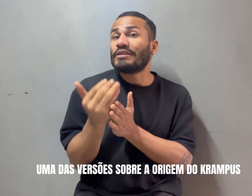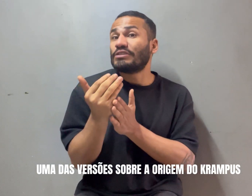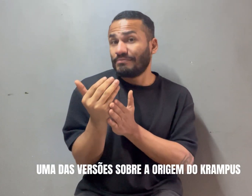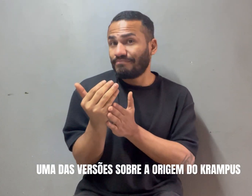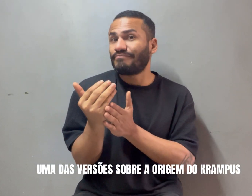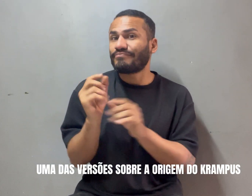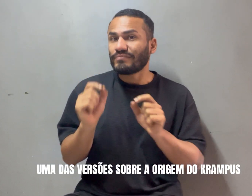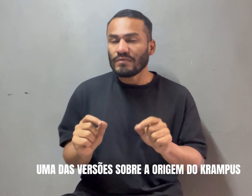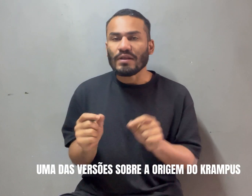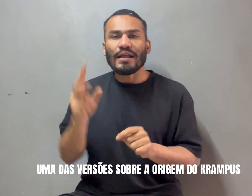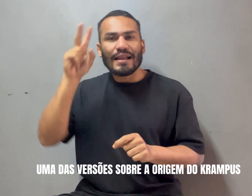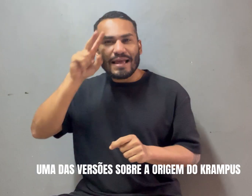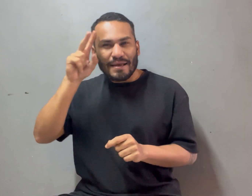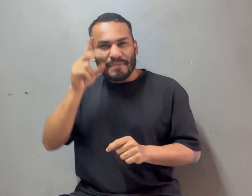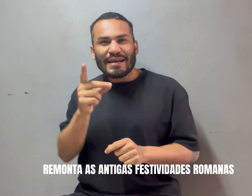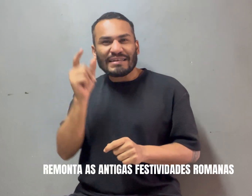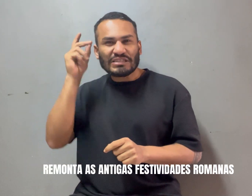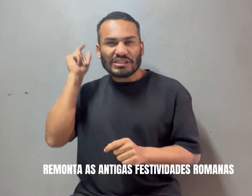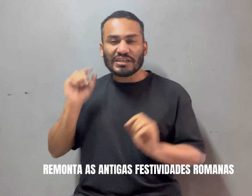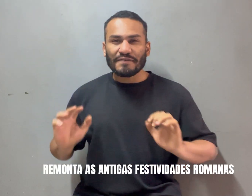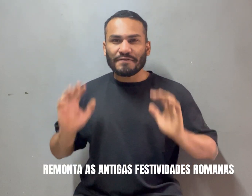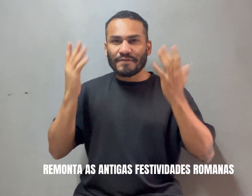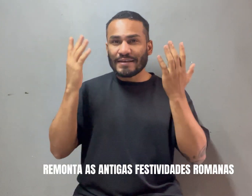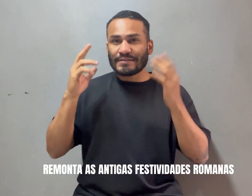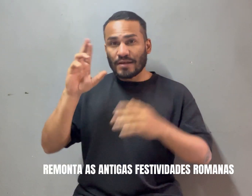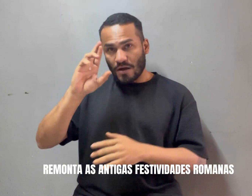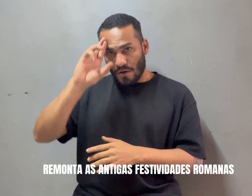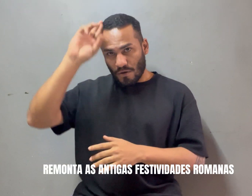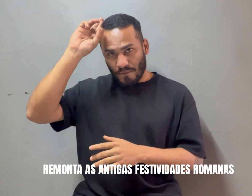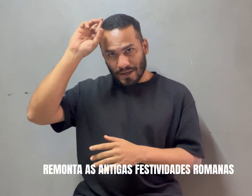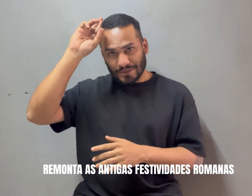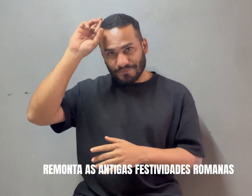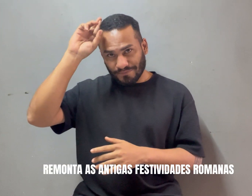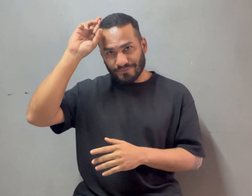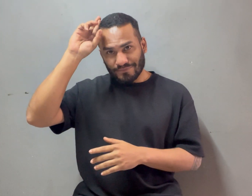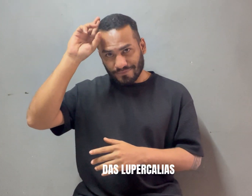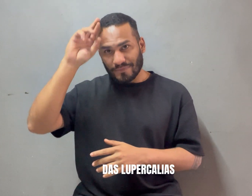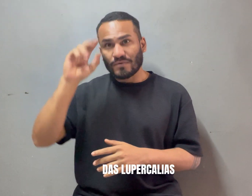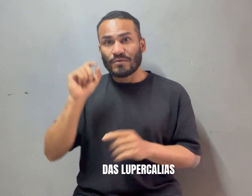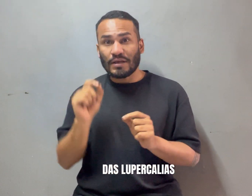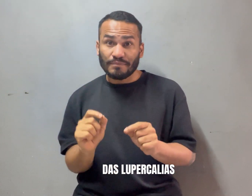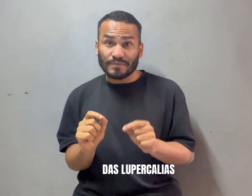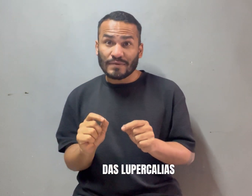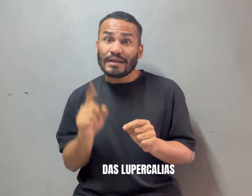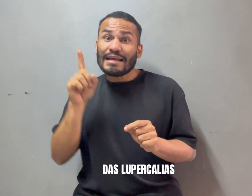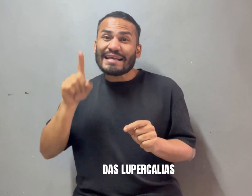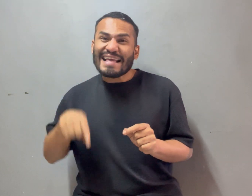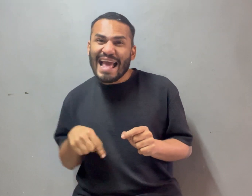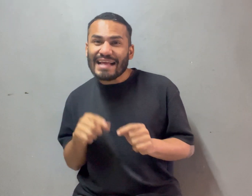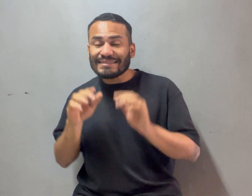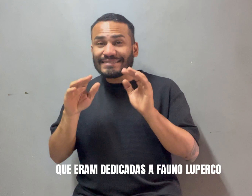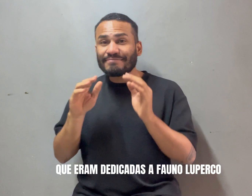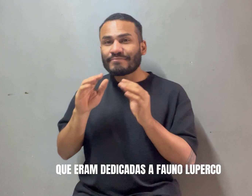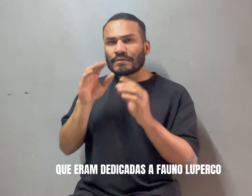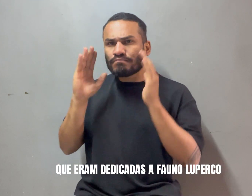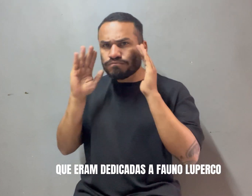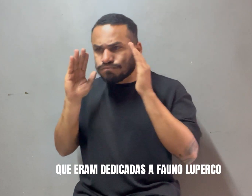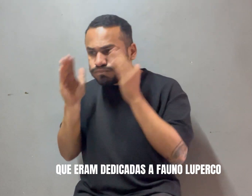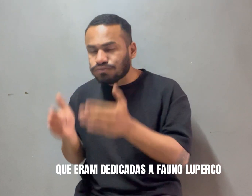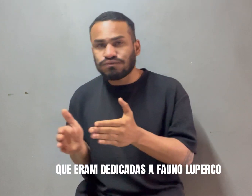a origem do Krampus remonta às antigas festividades romanas das Lupercalias, que eram dedicadas